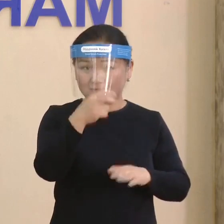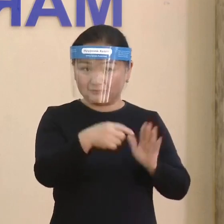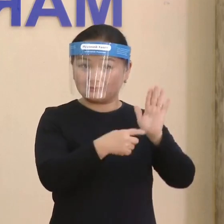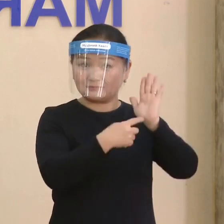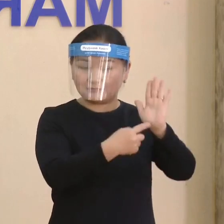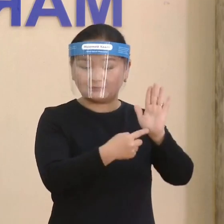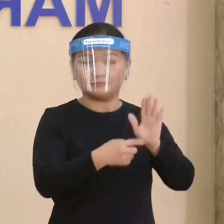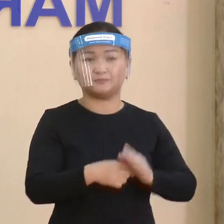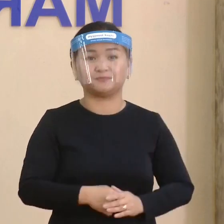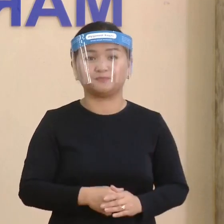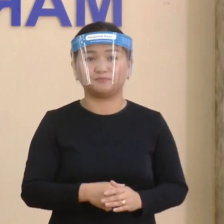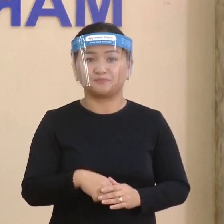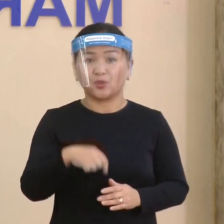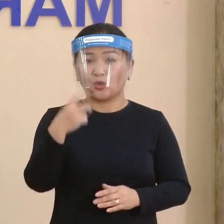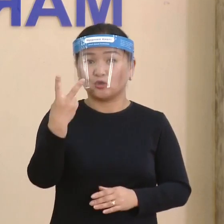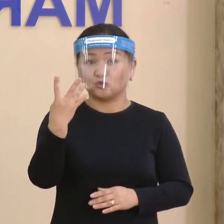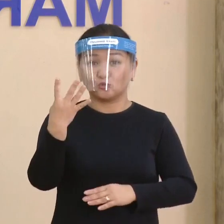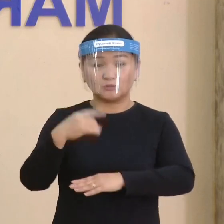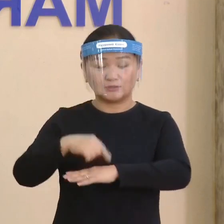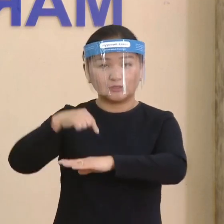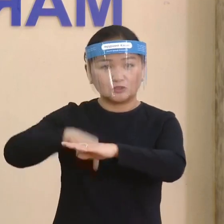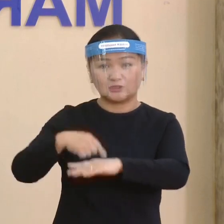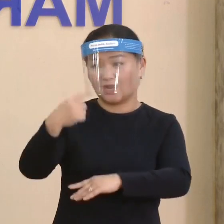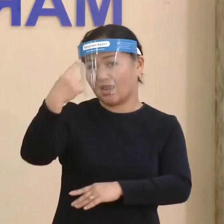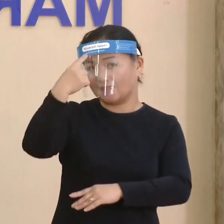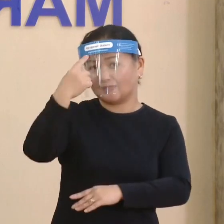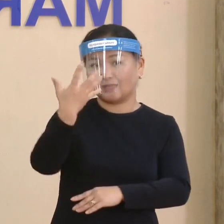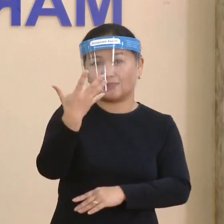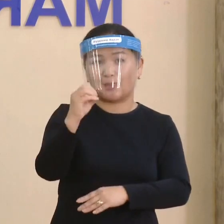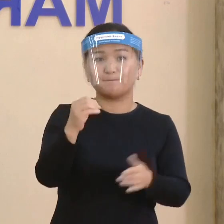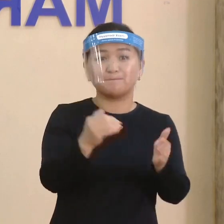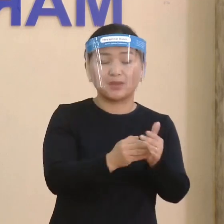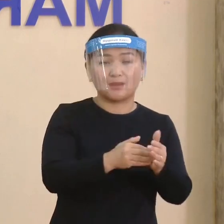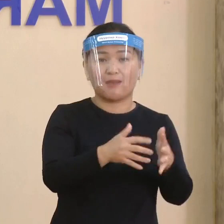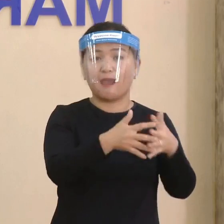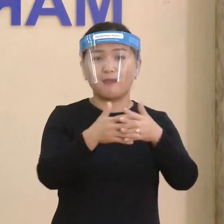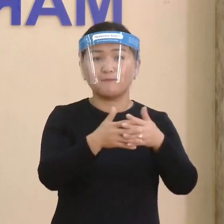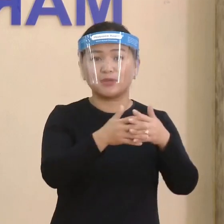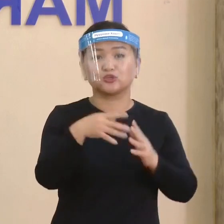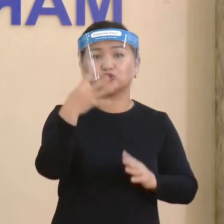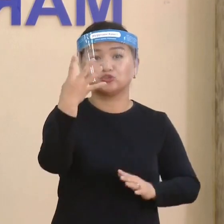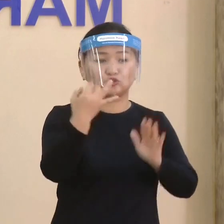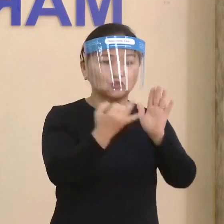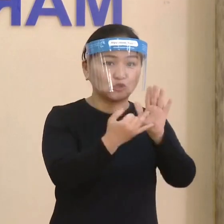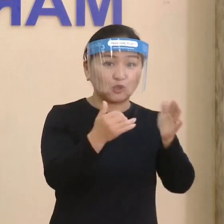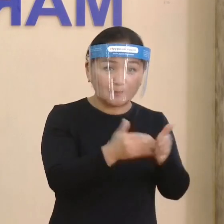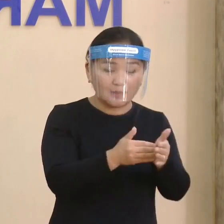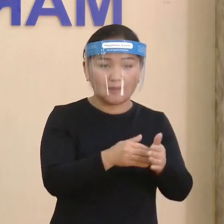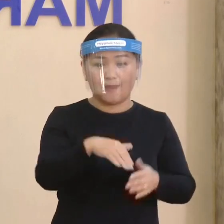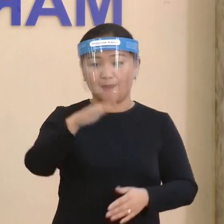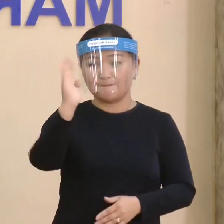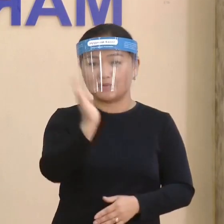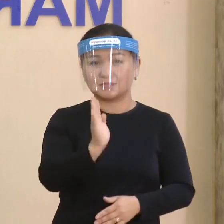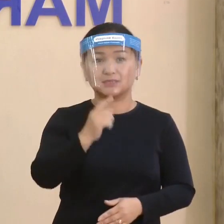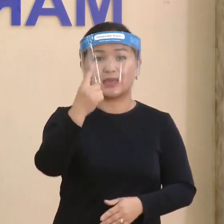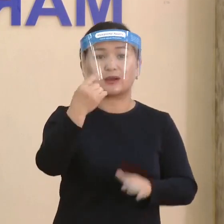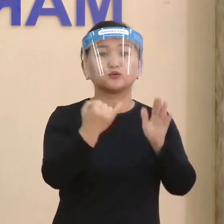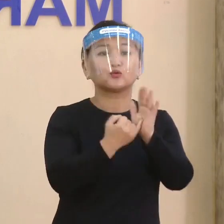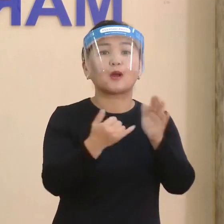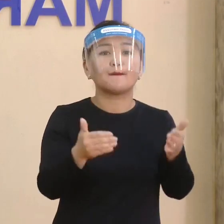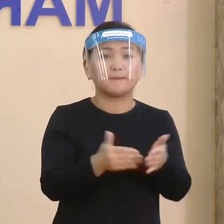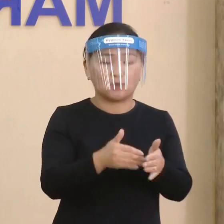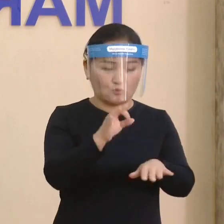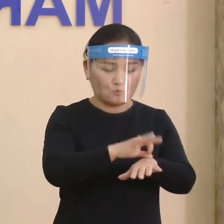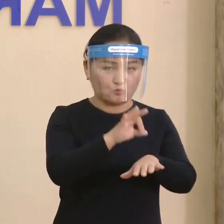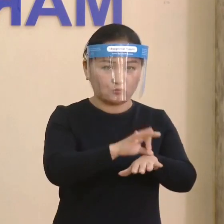үзүүлэлтээс харж байна. За 24 цагийн дотор энтгэхт 50 мянга, Америк нэгдсэн улсууд 47 мянга, Бразилд 16 мянган хүн